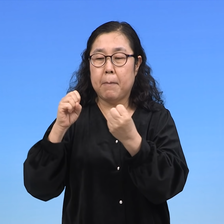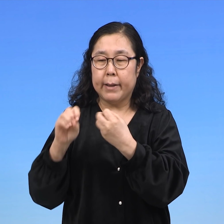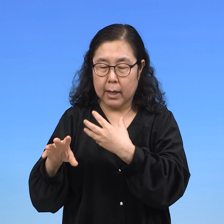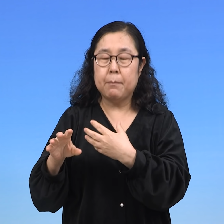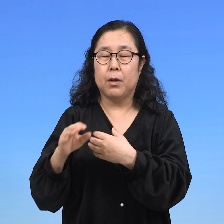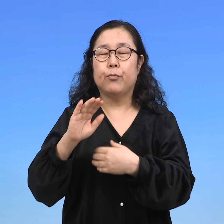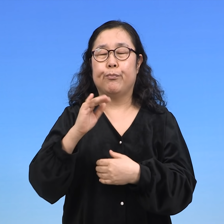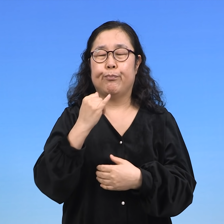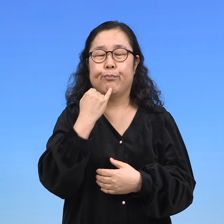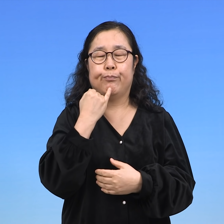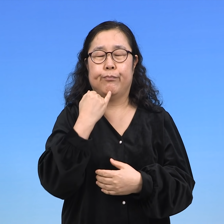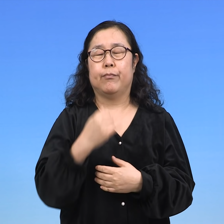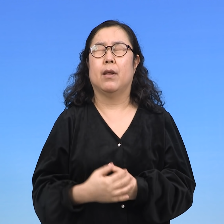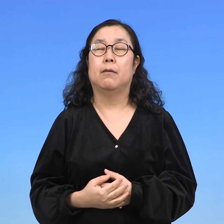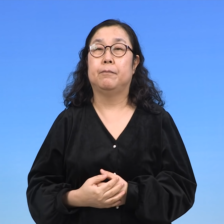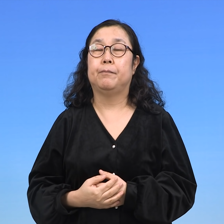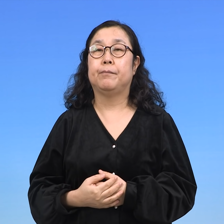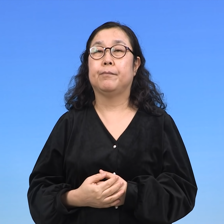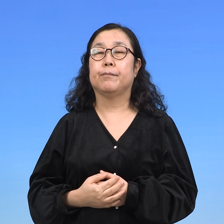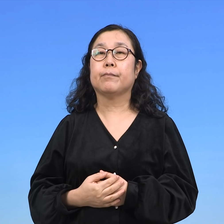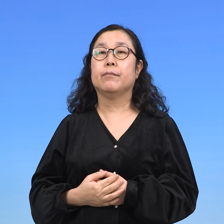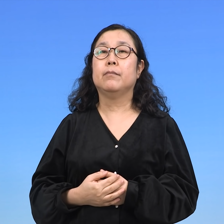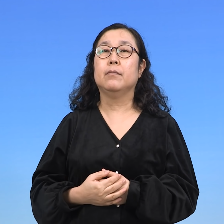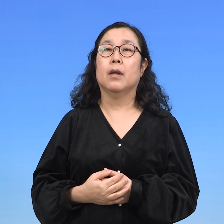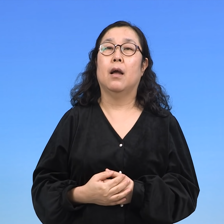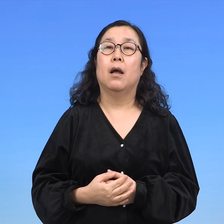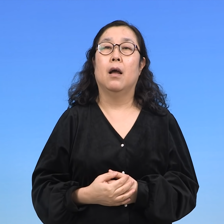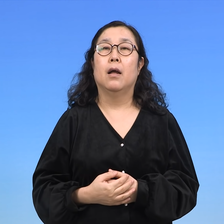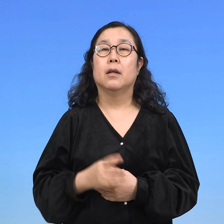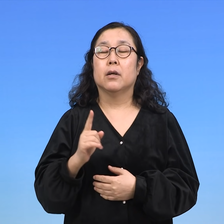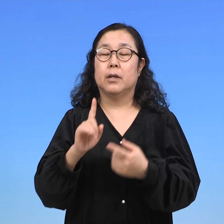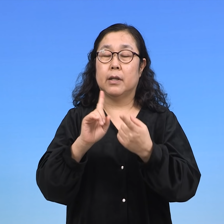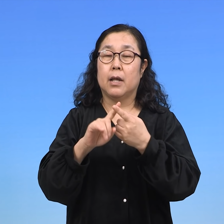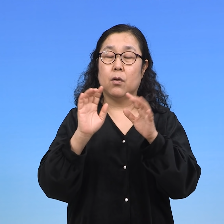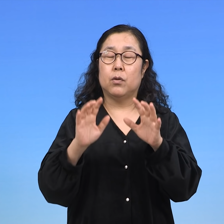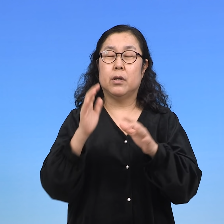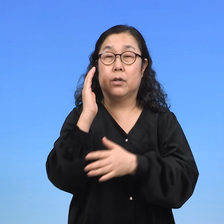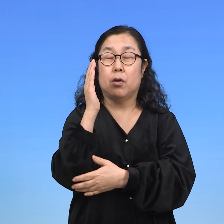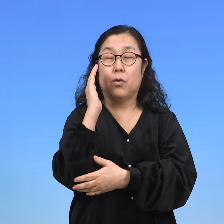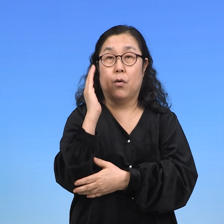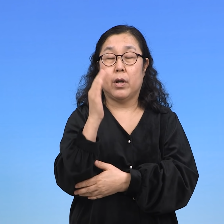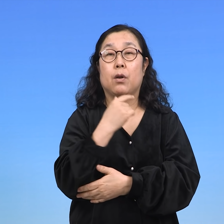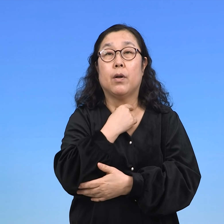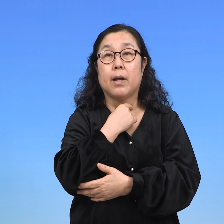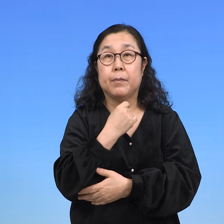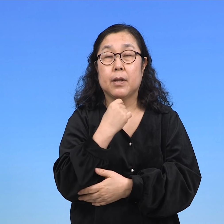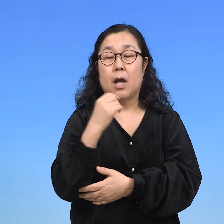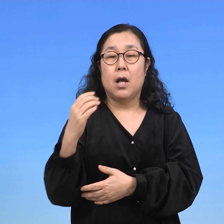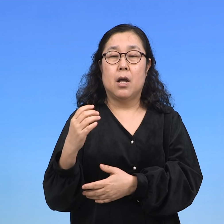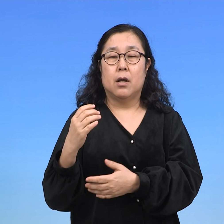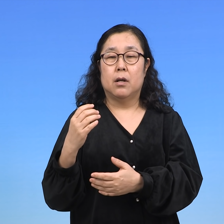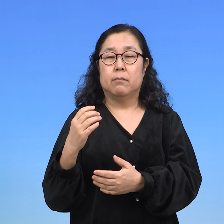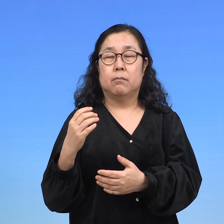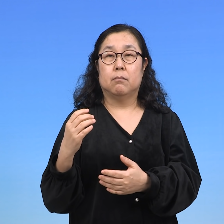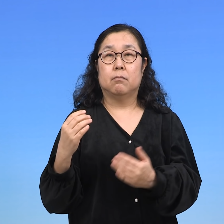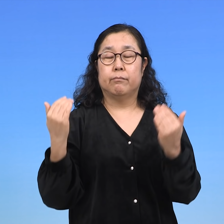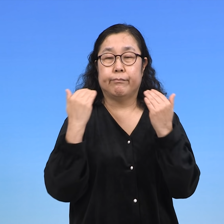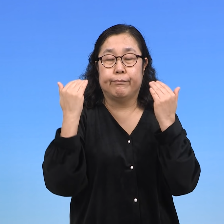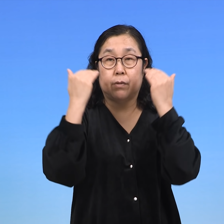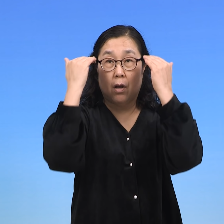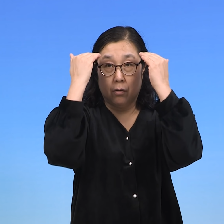겁니다. 그래서 제가 오늘 이 부분에 대해 좀 살펴보려고 하는데요. 설교 제목을 성숙을